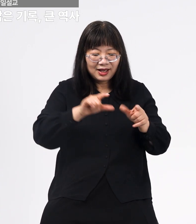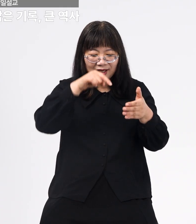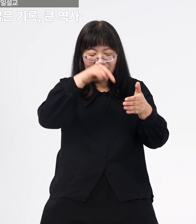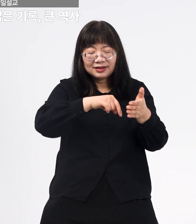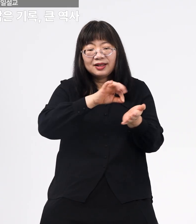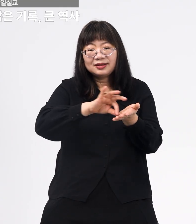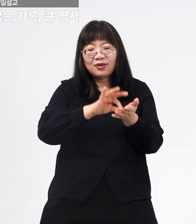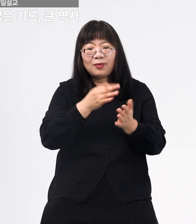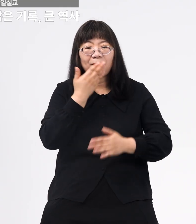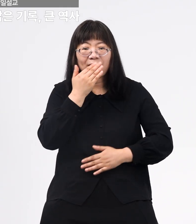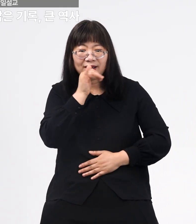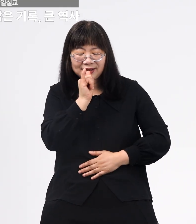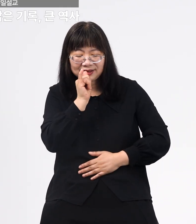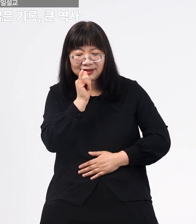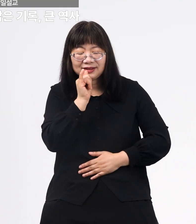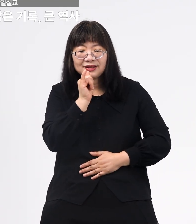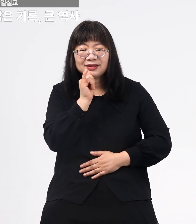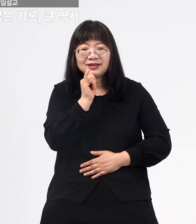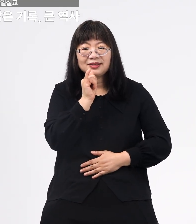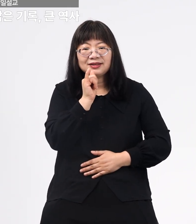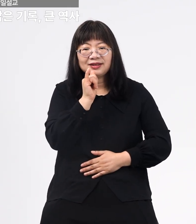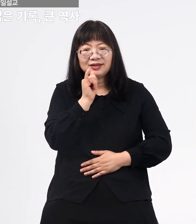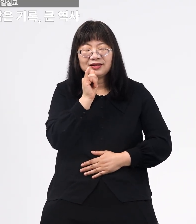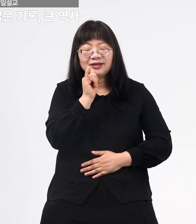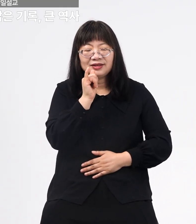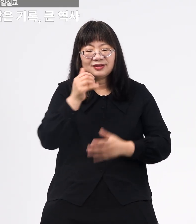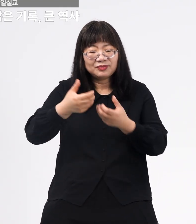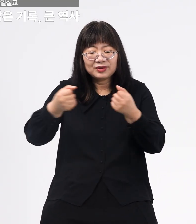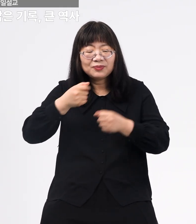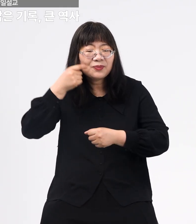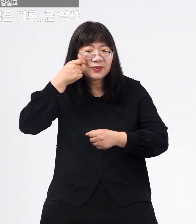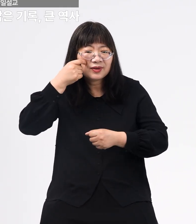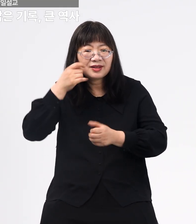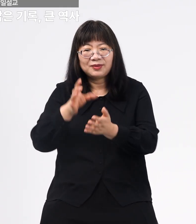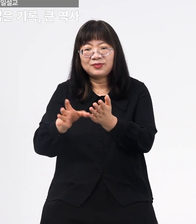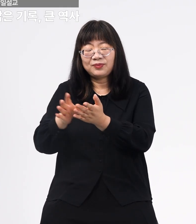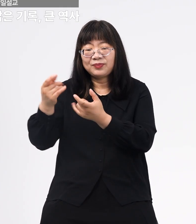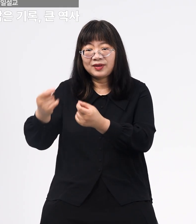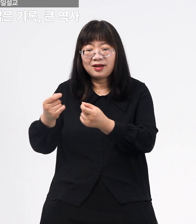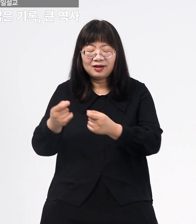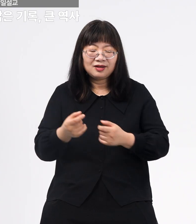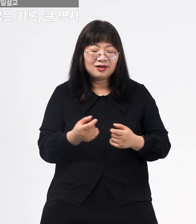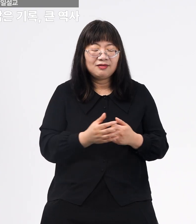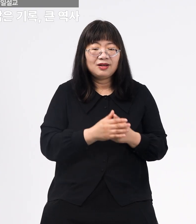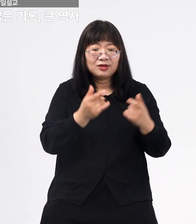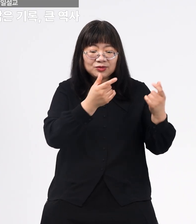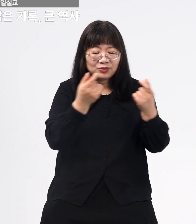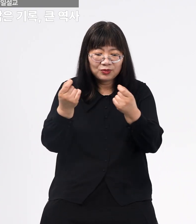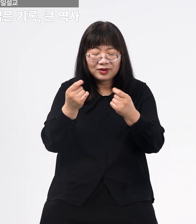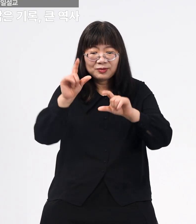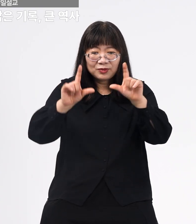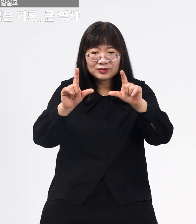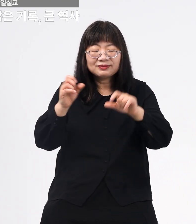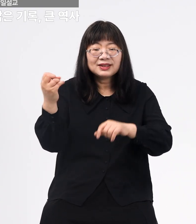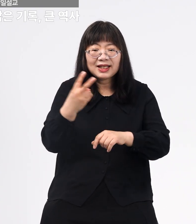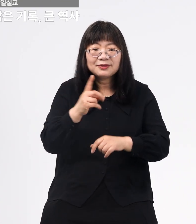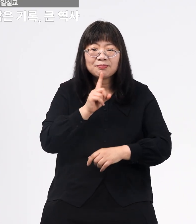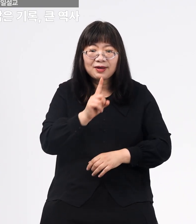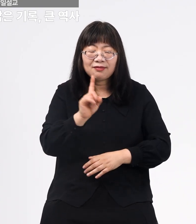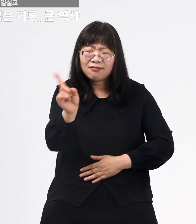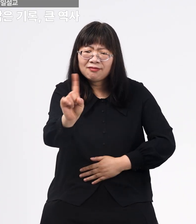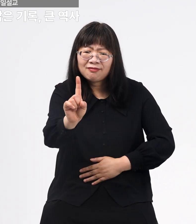수밖에 없는 뗄래야 뗄 수 없는 도구들입니다. 공통점이 뭘까요?